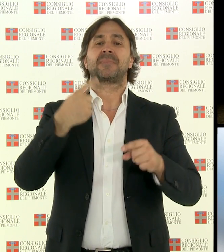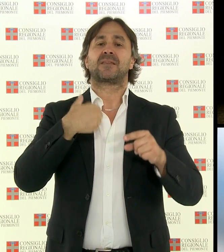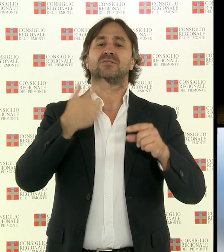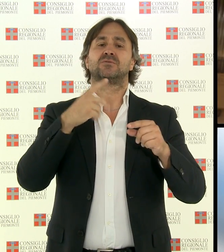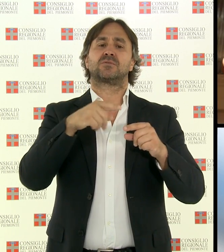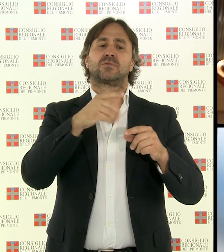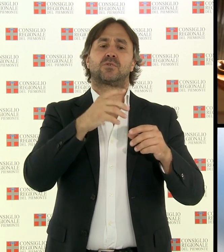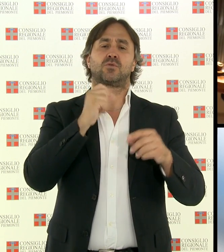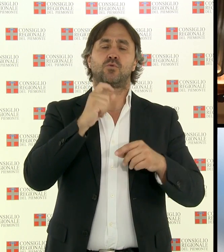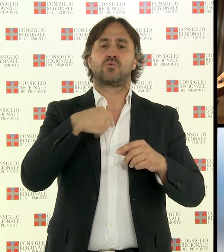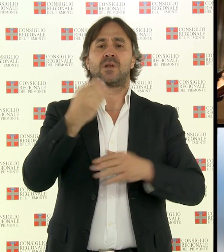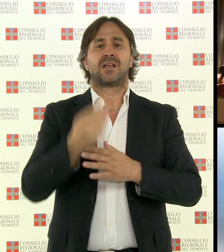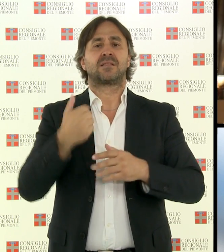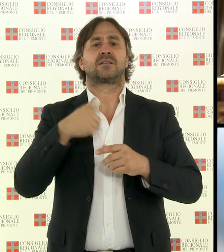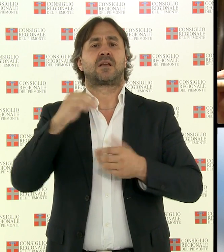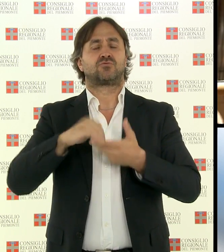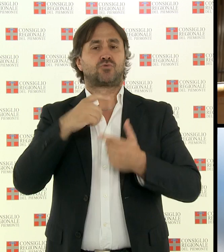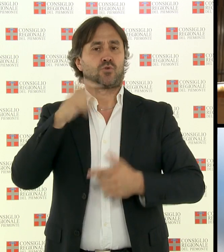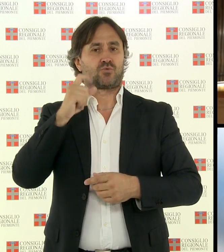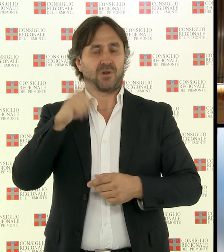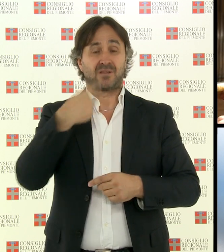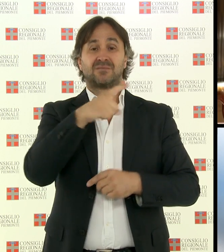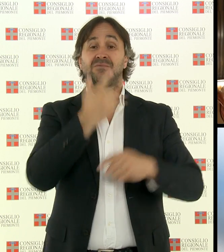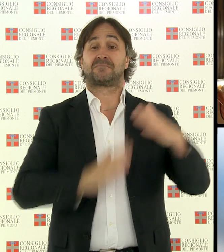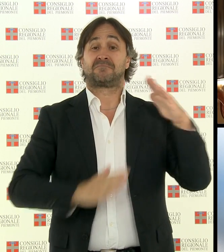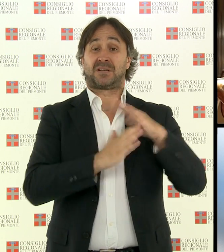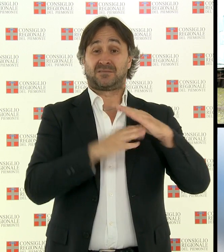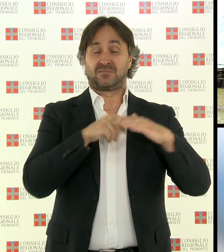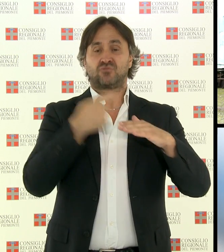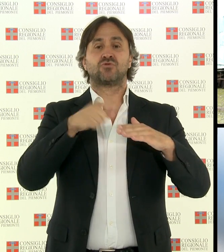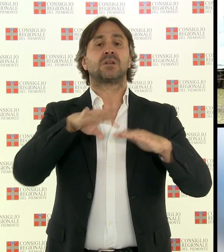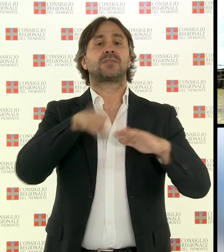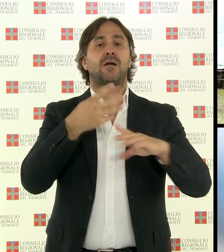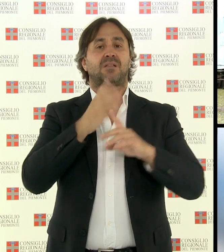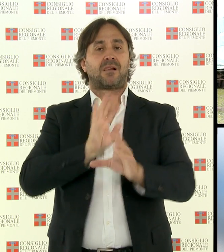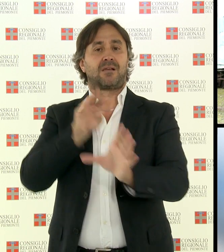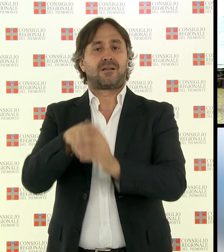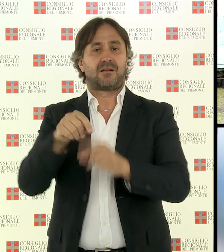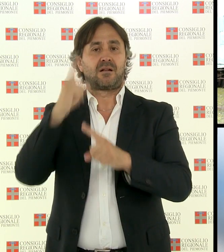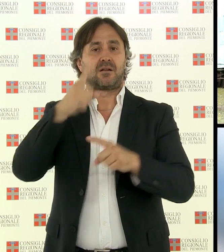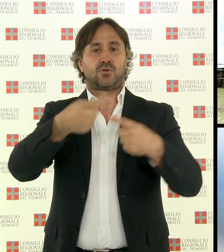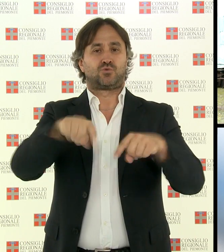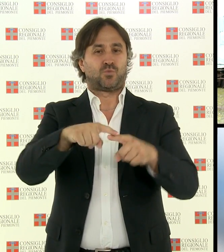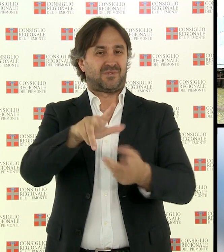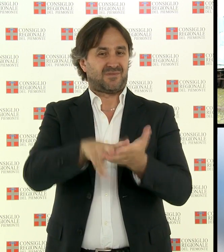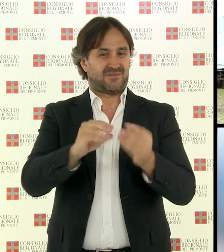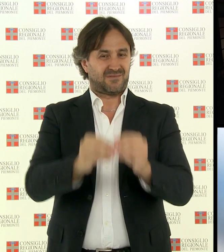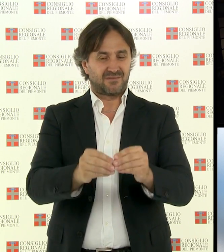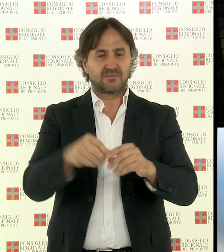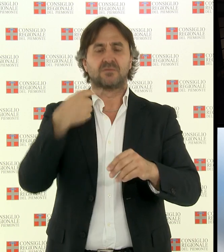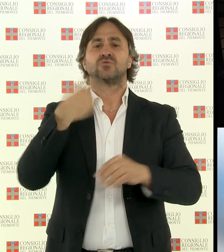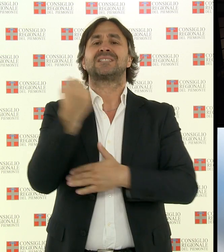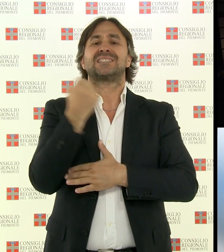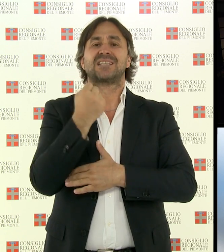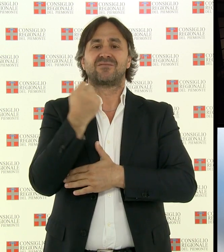associazioni culturali. Il testo prescrive i requisiti per l'iscrizione a una tabella istituita dalla Giunta. Tra questi, aver svolto servizi